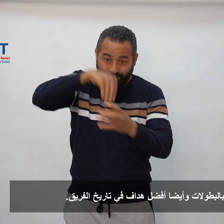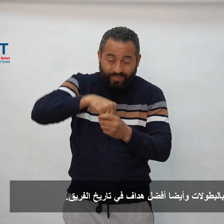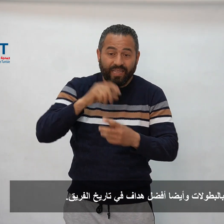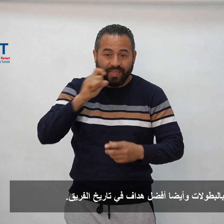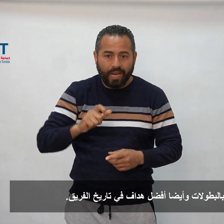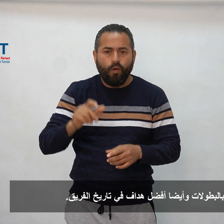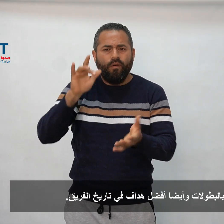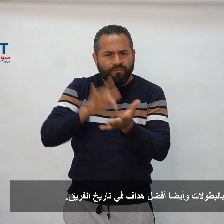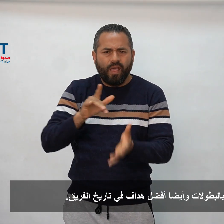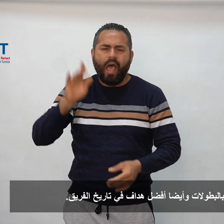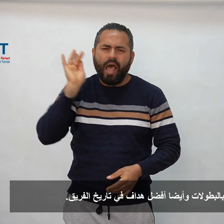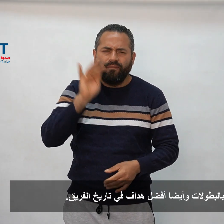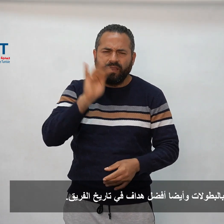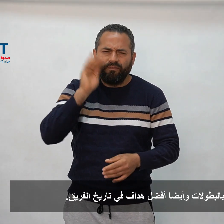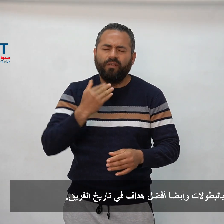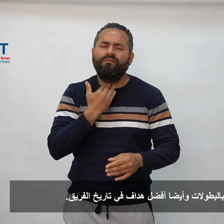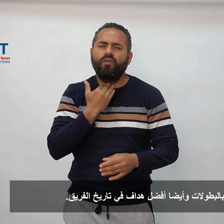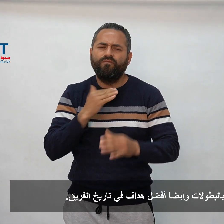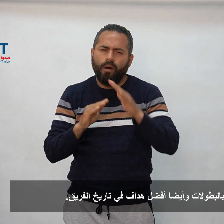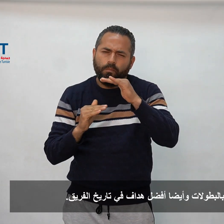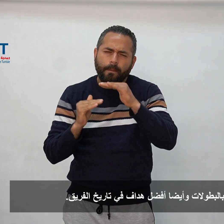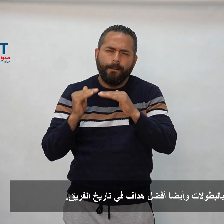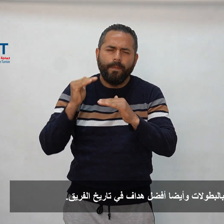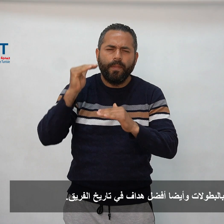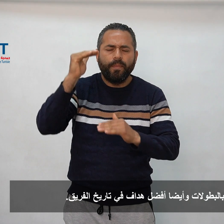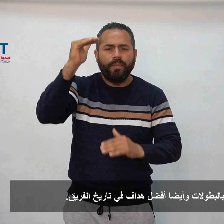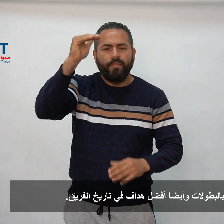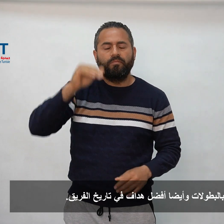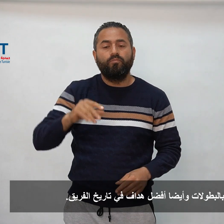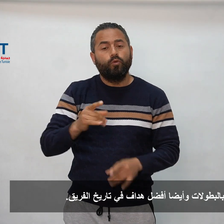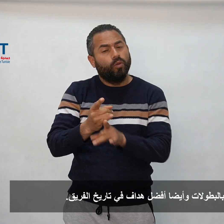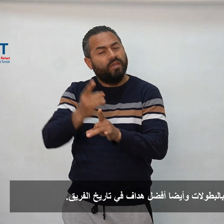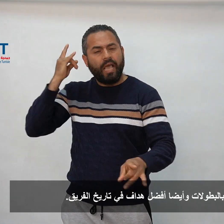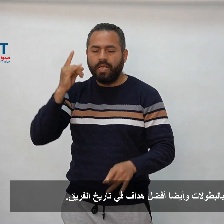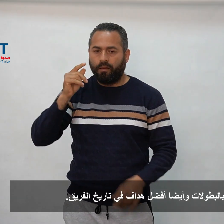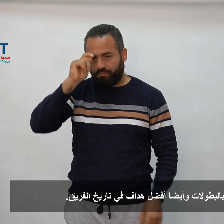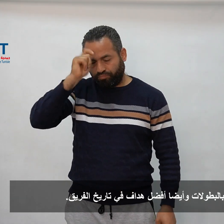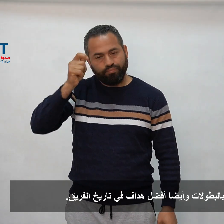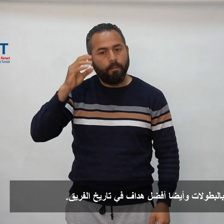معروف وفاز بالبطولات، وأيضا سجل أكبر عدد من أهداف في تاريخ فريق